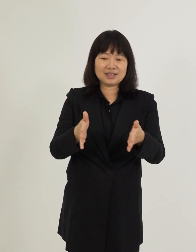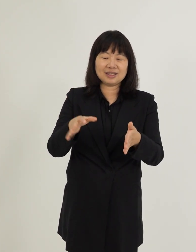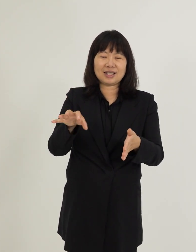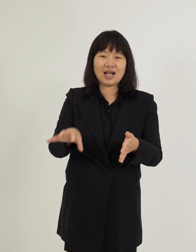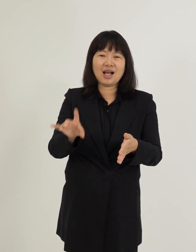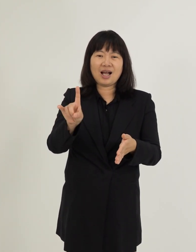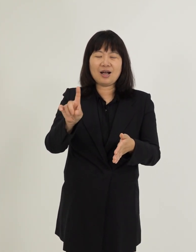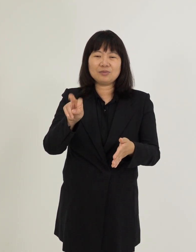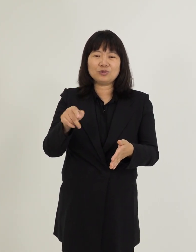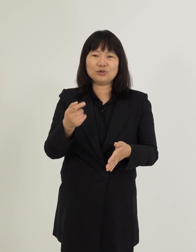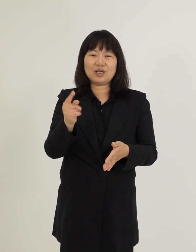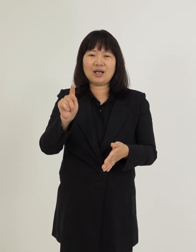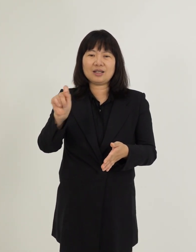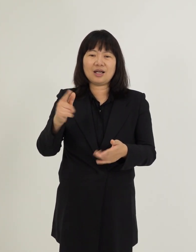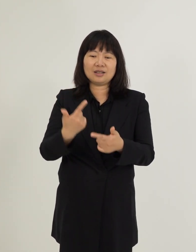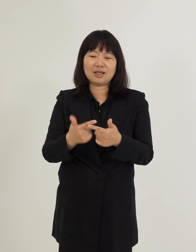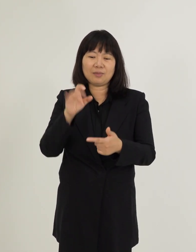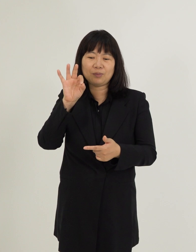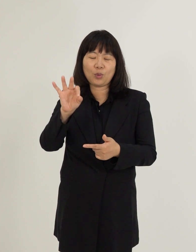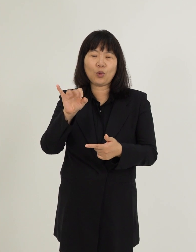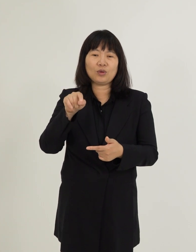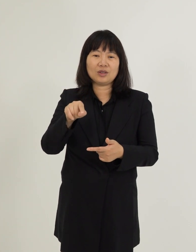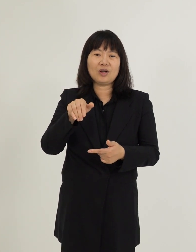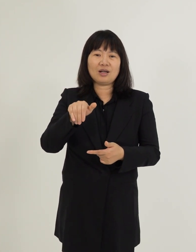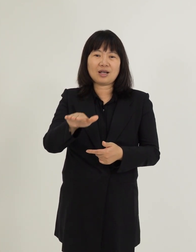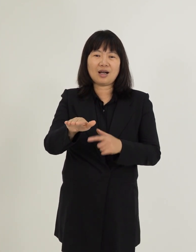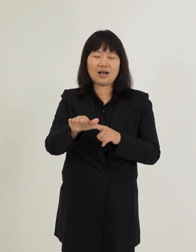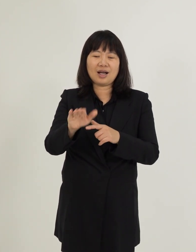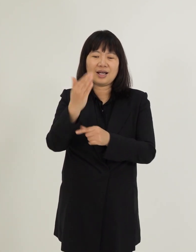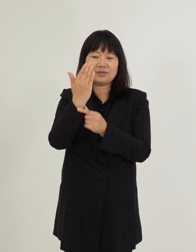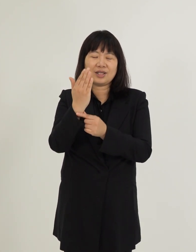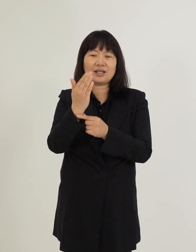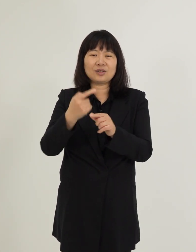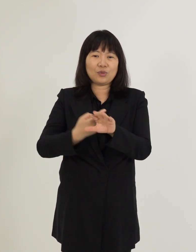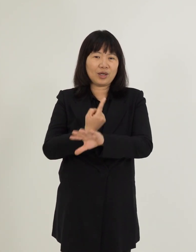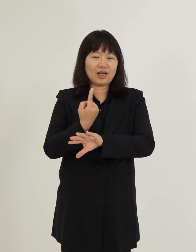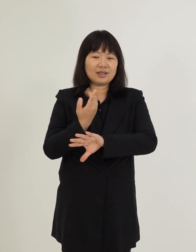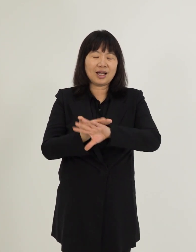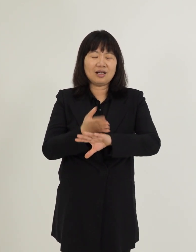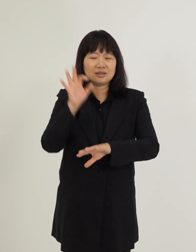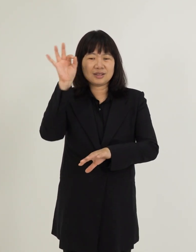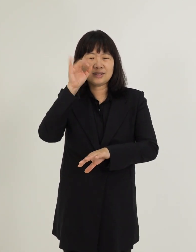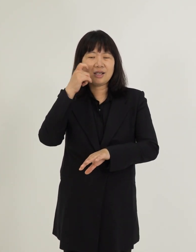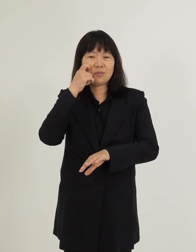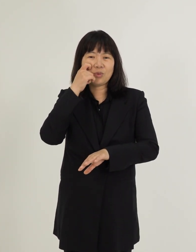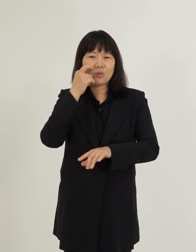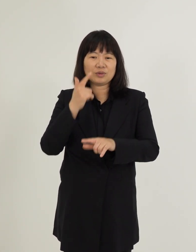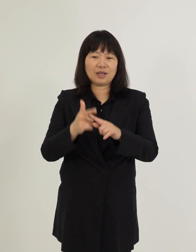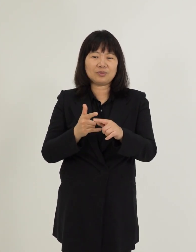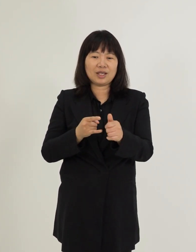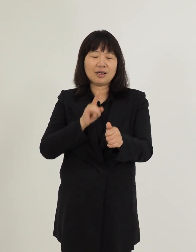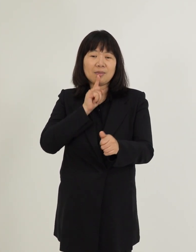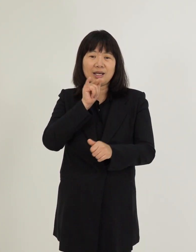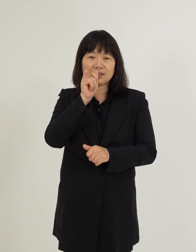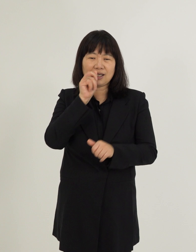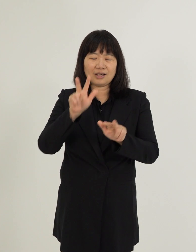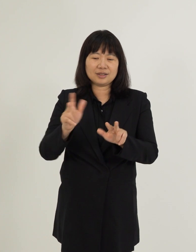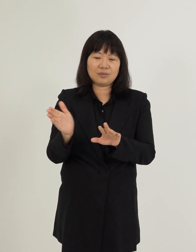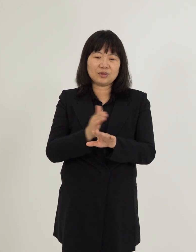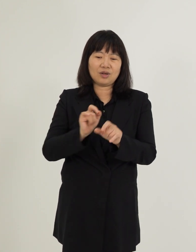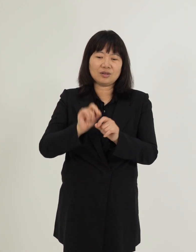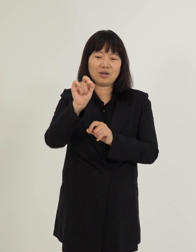길가에서 한 무화과 나무를 보시고 그리로 가사 잎사귀밖에 아무것도 찾지 못하시고 나무에게 이르시되 이제부터 영원토록